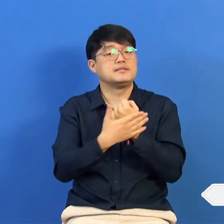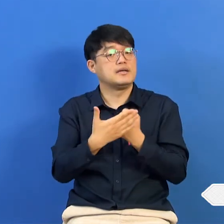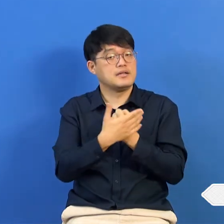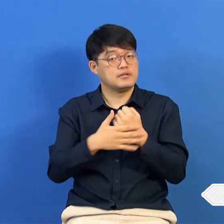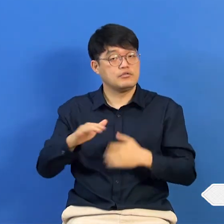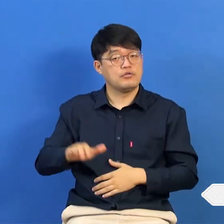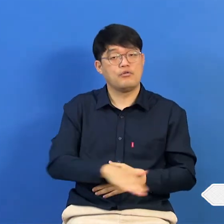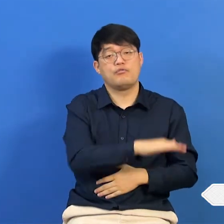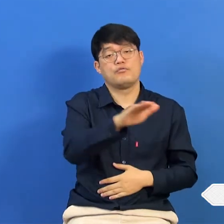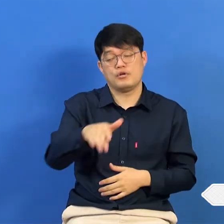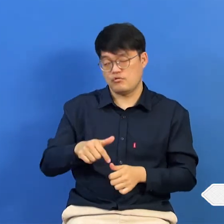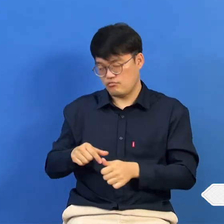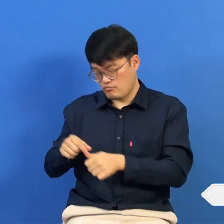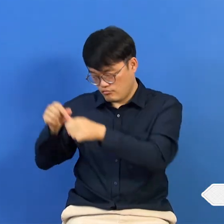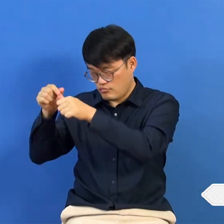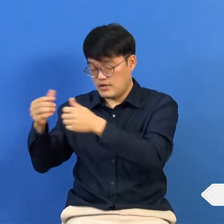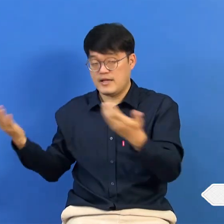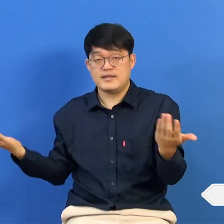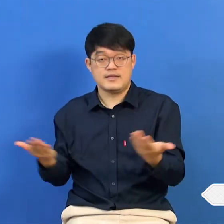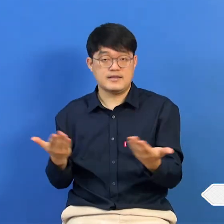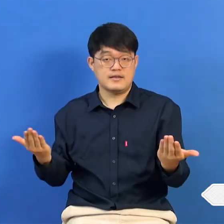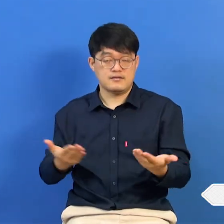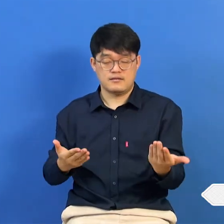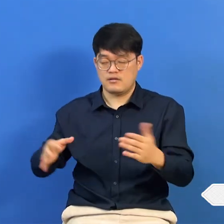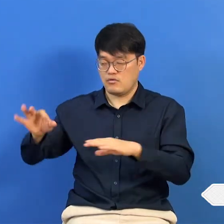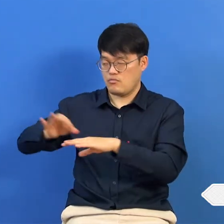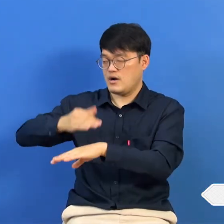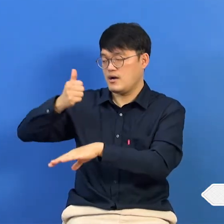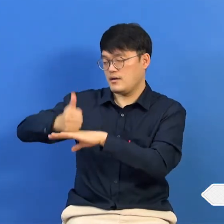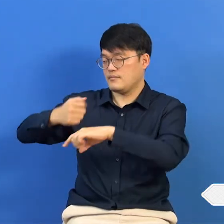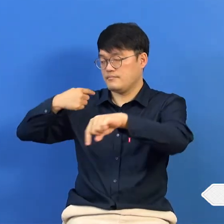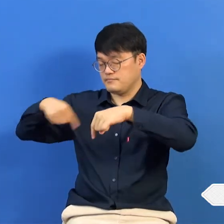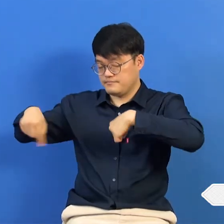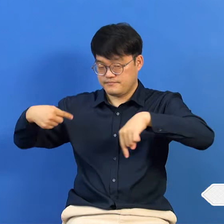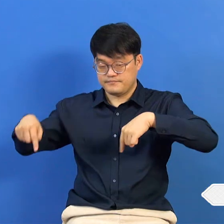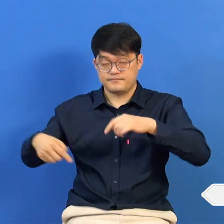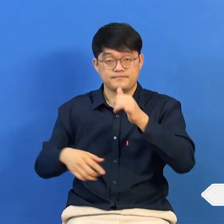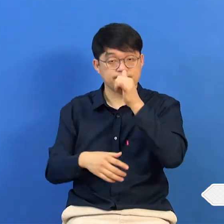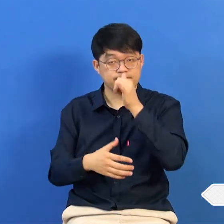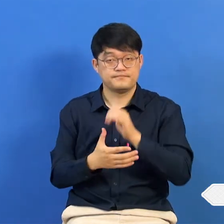우리를 구원하는 일에 있어서 왕노릇을 합니다.